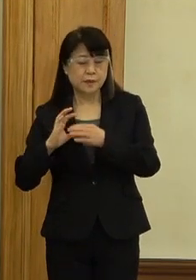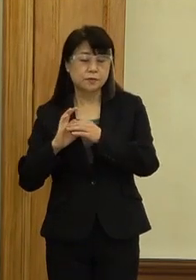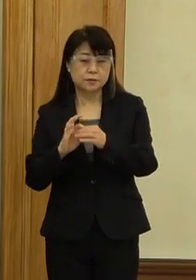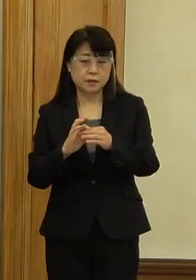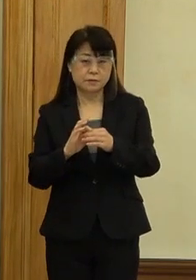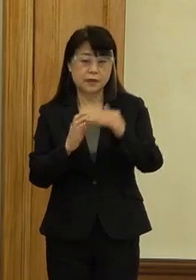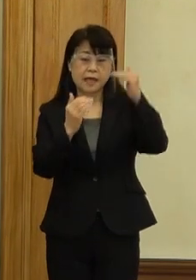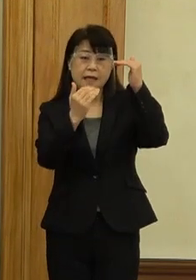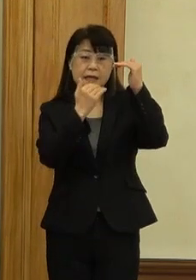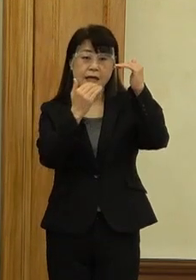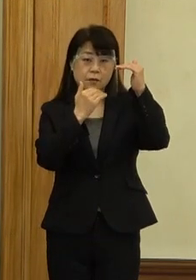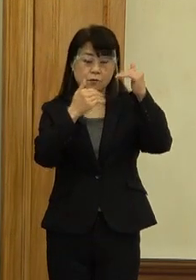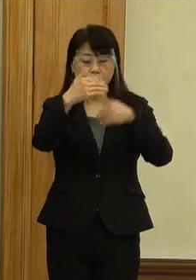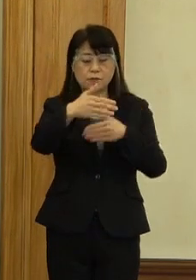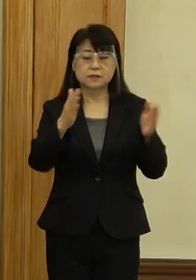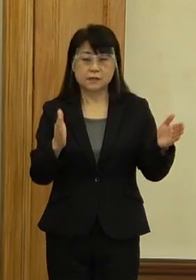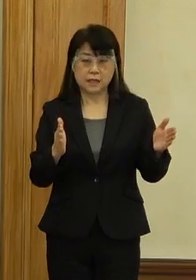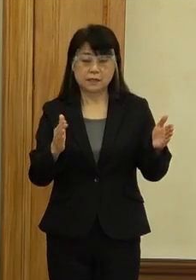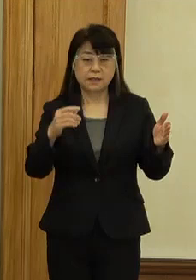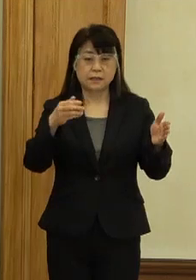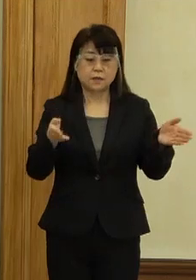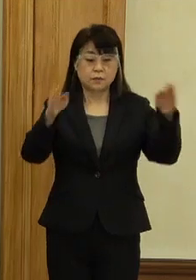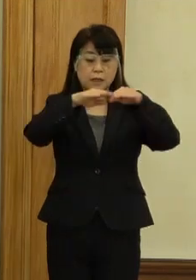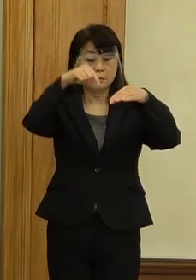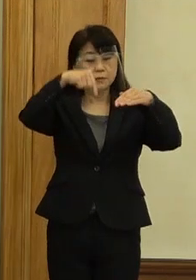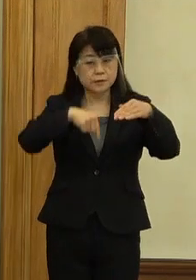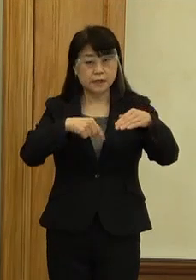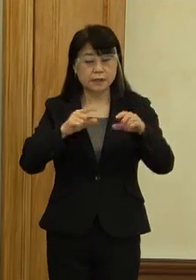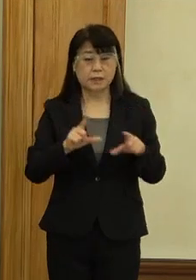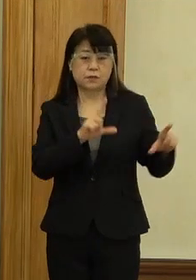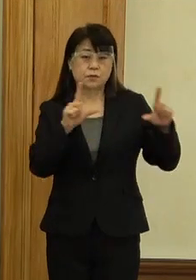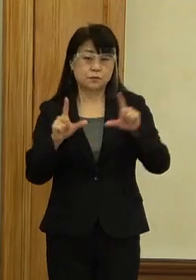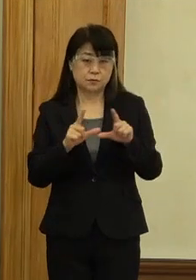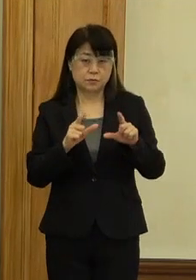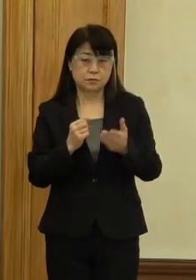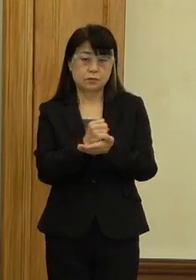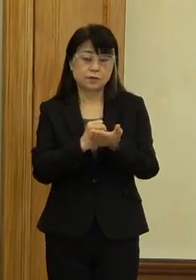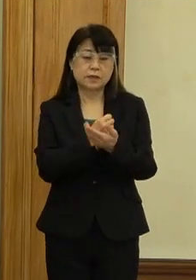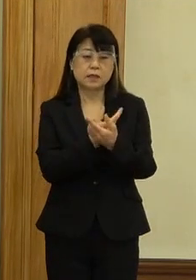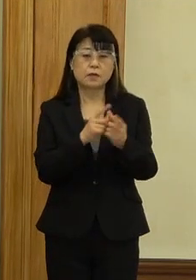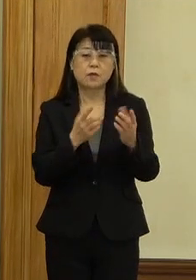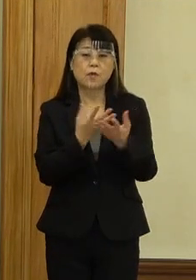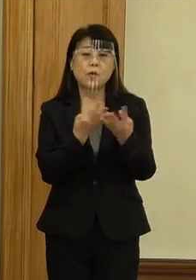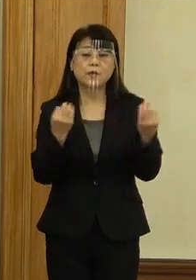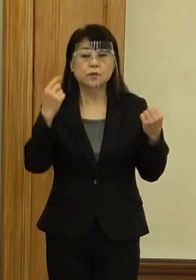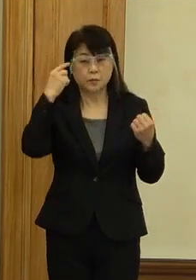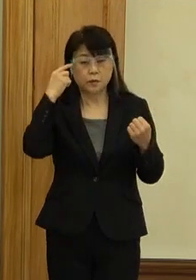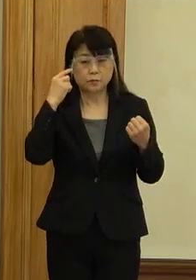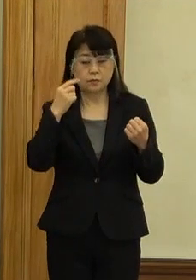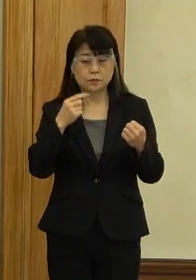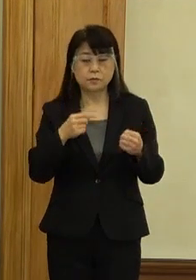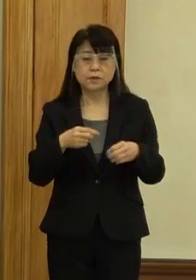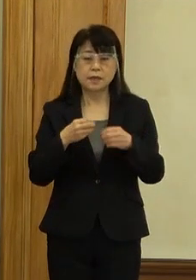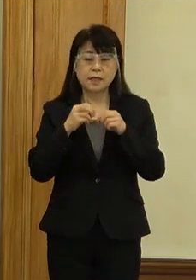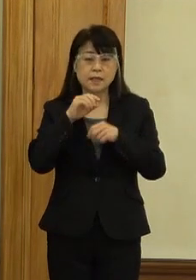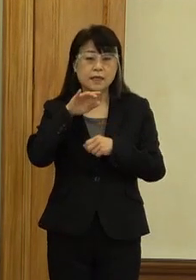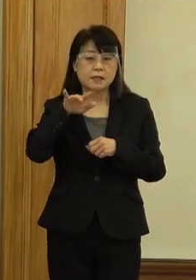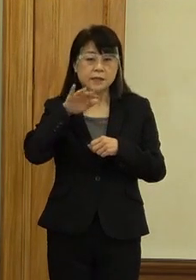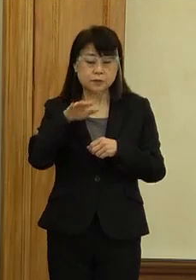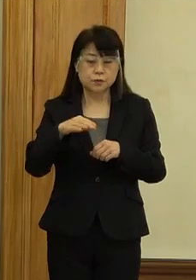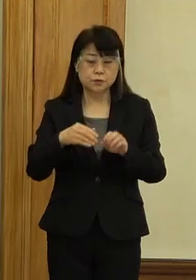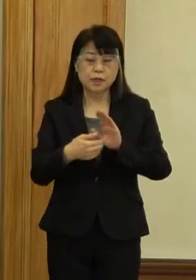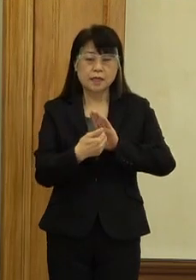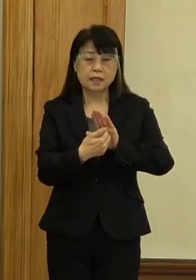の効いた室内で屋内で、過ごす時間が増えておられることと思います。飛沫感染対策に加えまして、